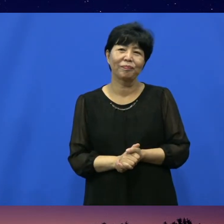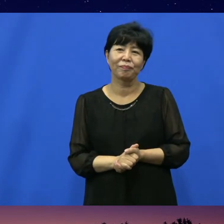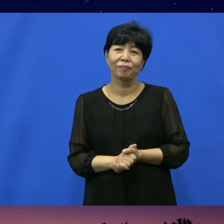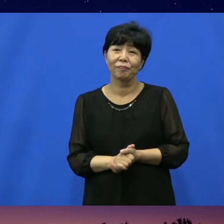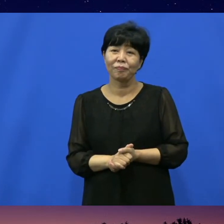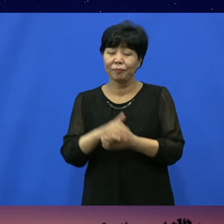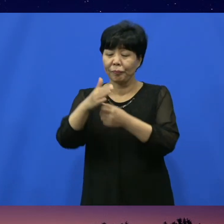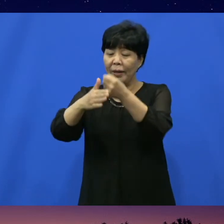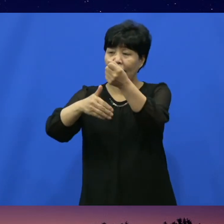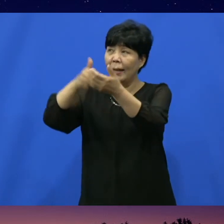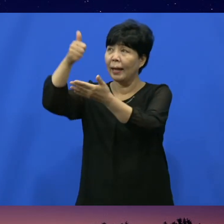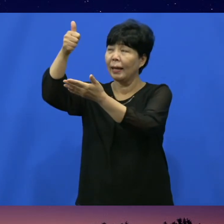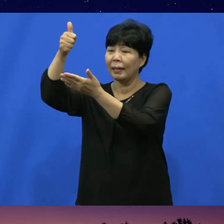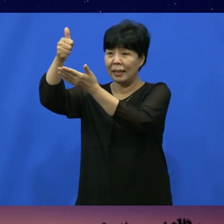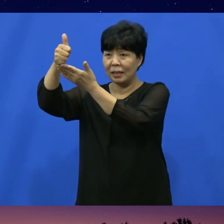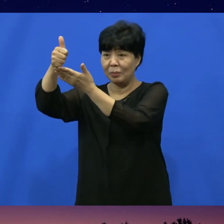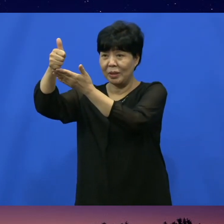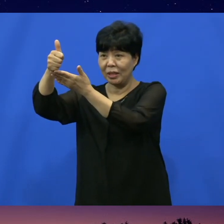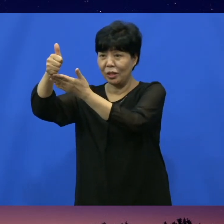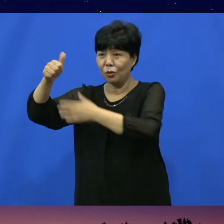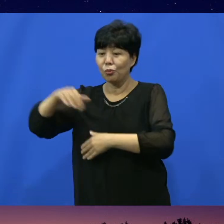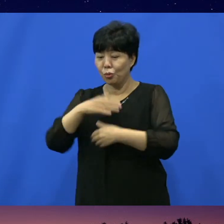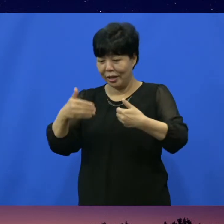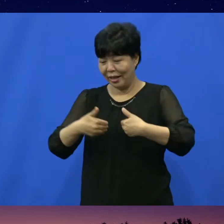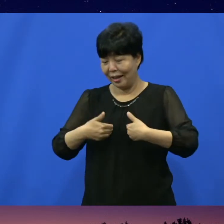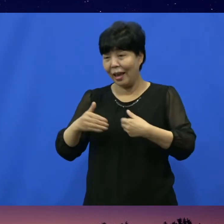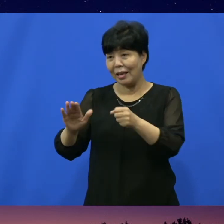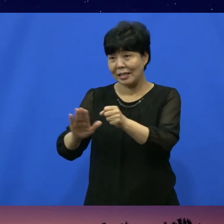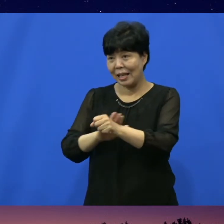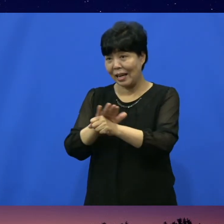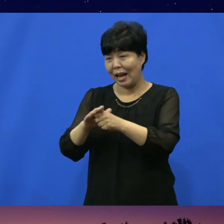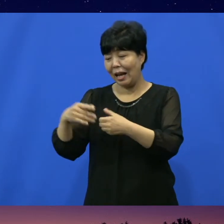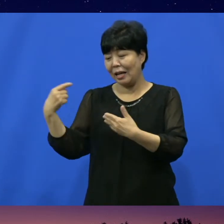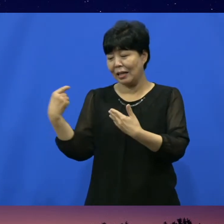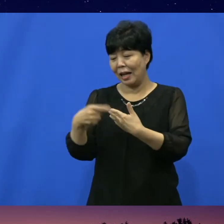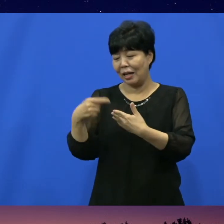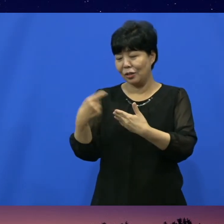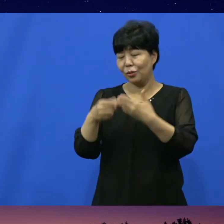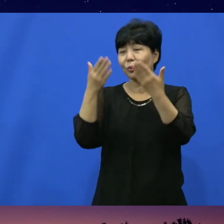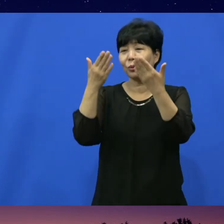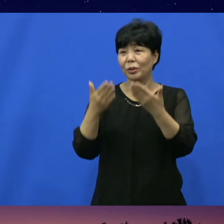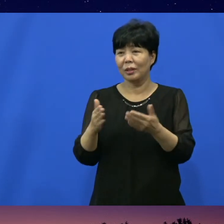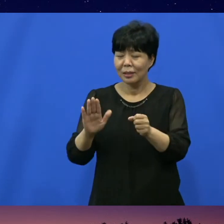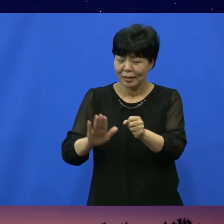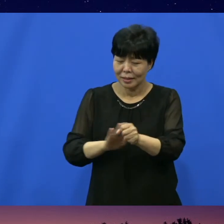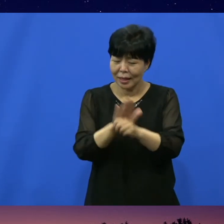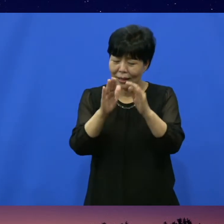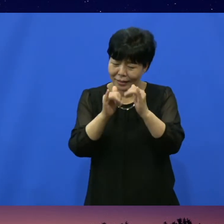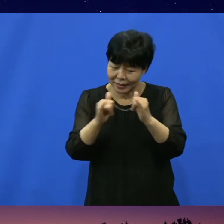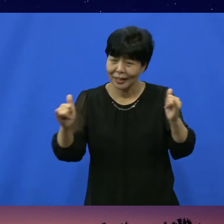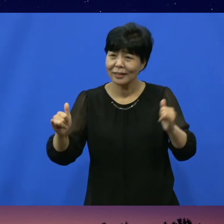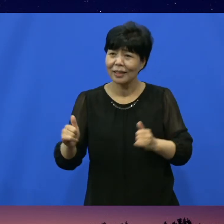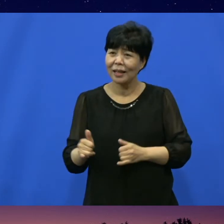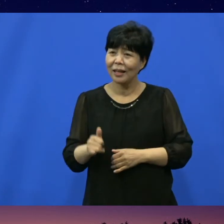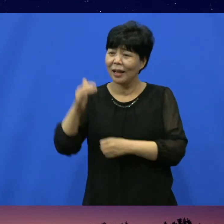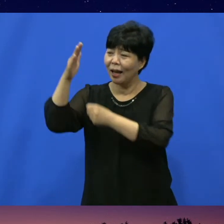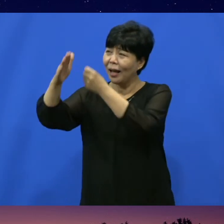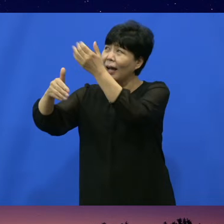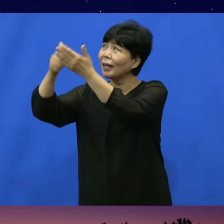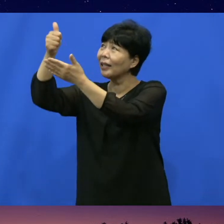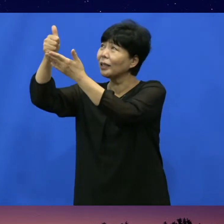근데 하나님께서 우리에게 사랑을 가르쳐 주셨어요. 오늘 11절에 사랑하는 자들아 하나님이 이같이 우리를